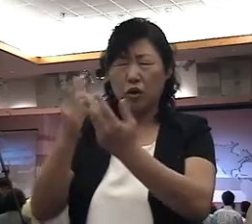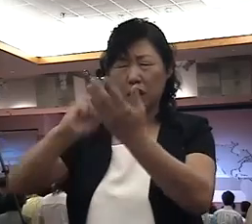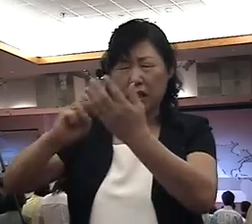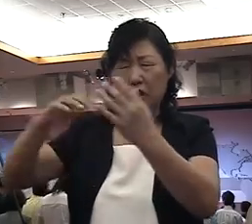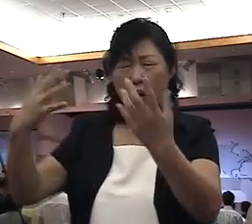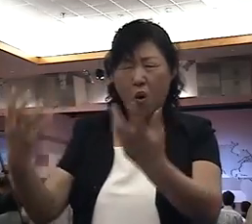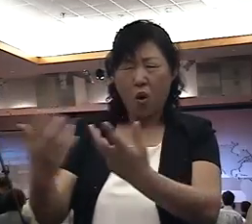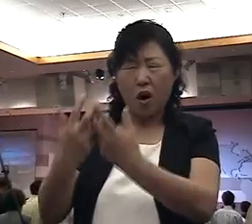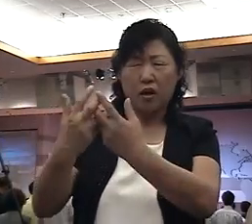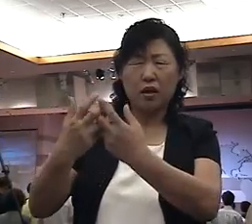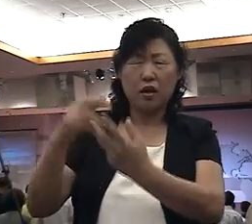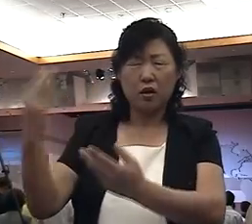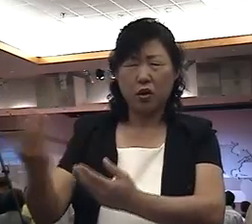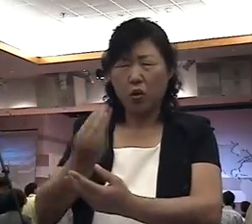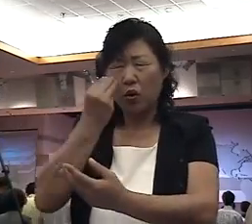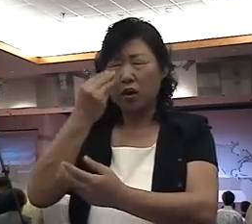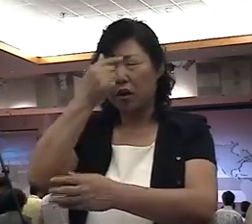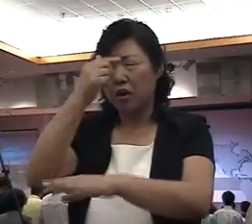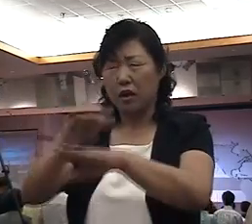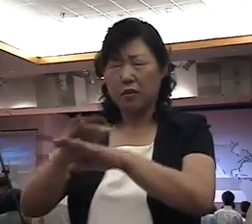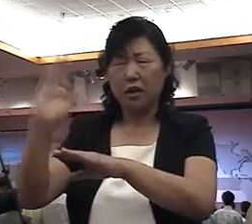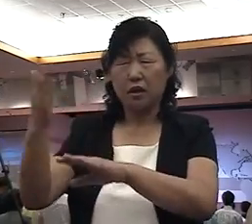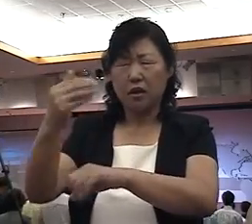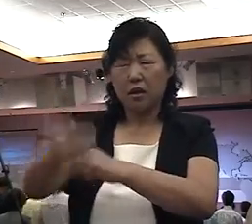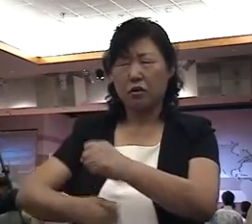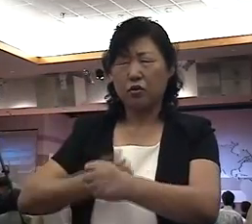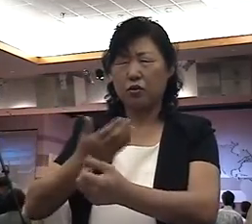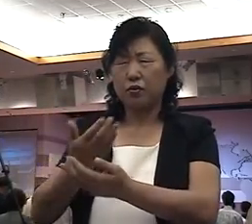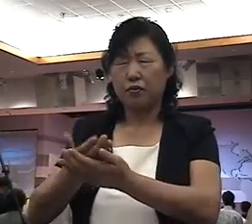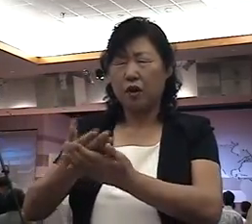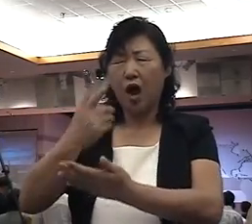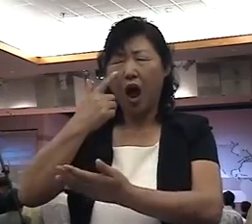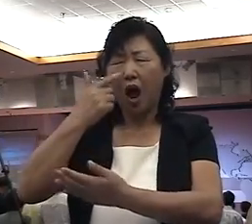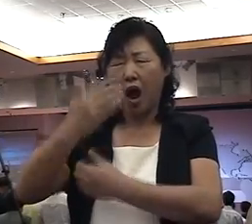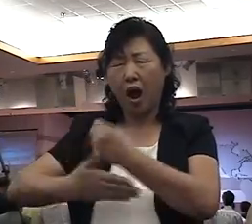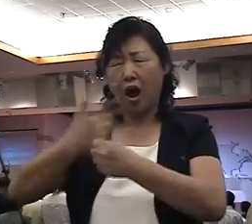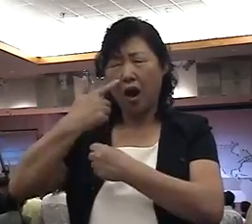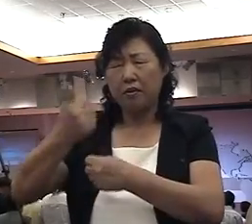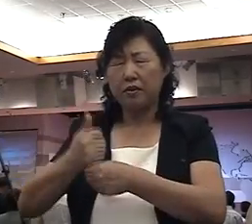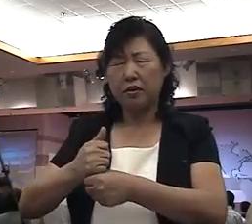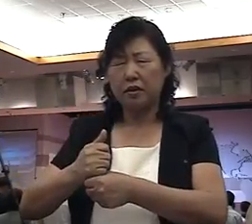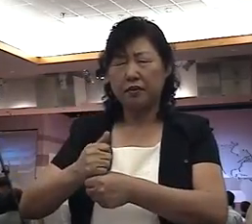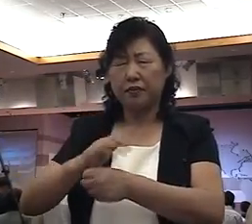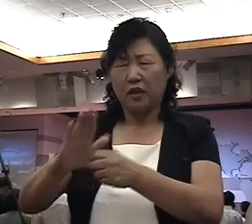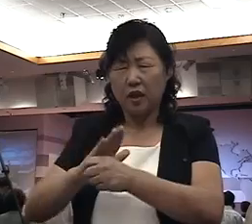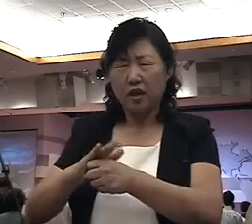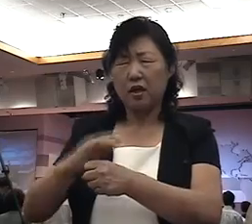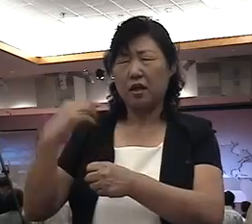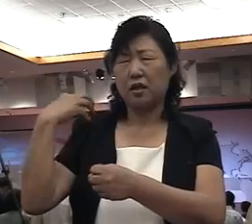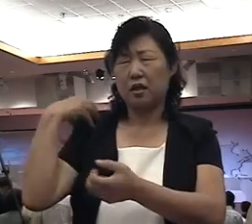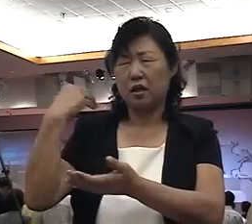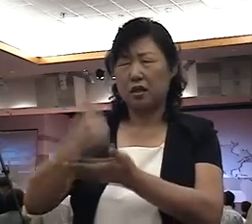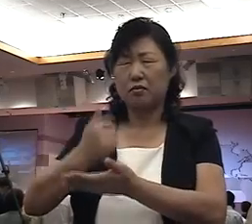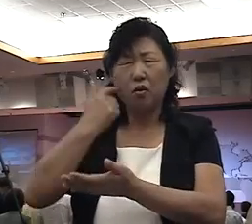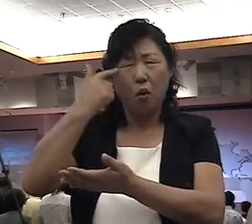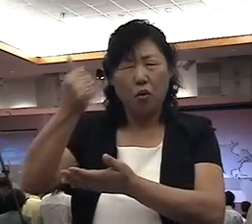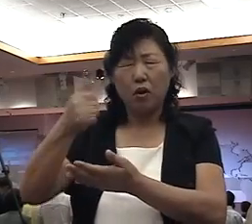거룩하고 살아있는 예배가 되게 하옵소서. 아멘. 하나님 아버지, 사랑하는 김승욱 담임 목사님에게 하늘의 영권을